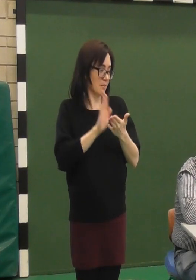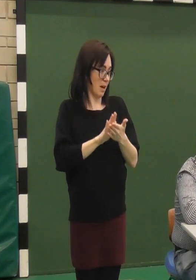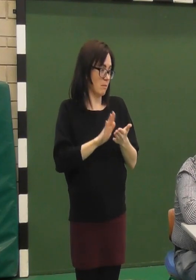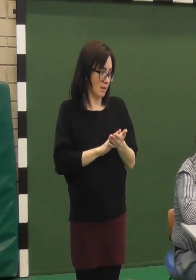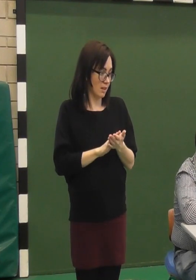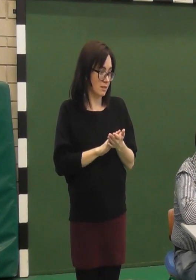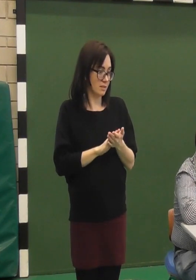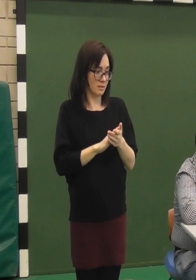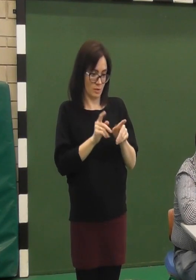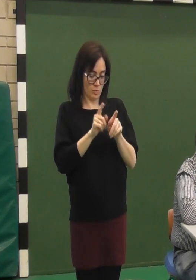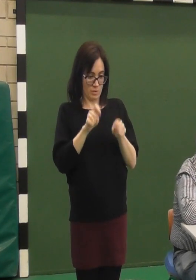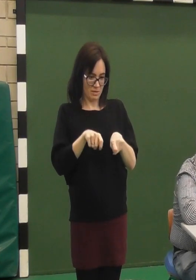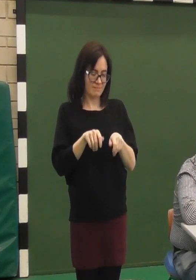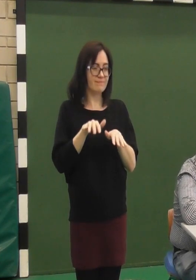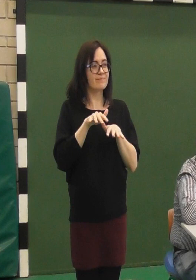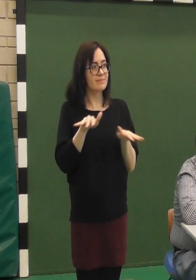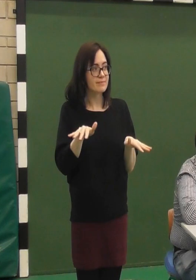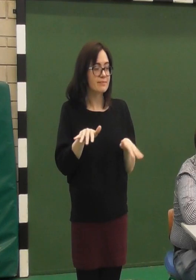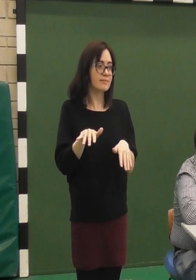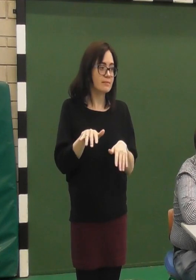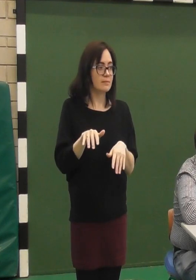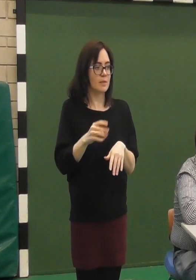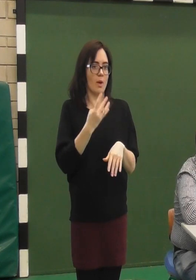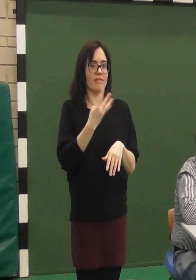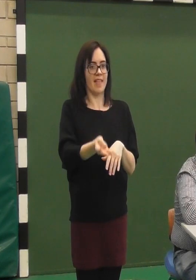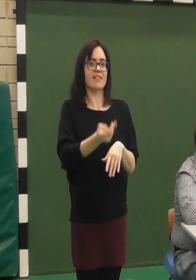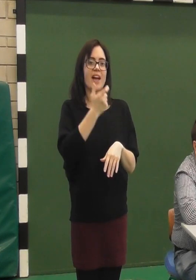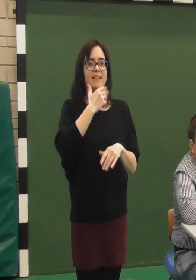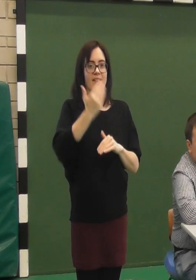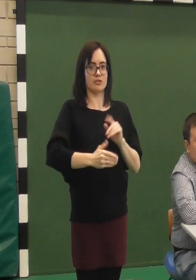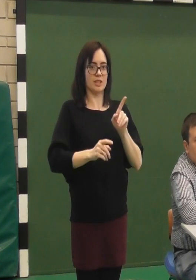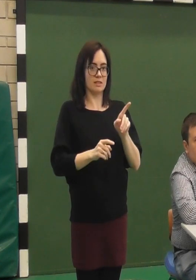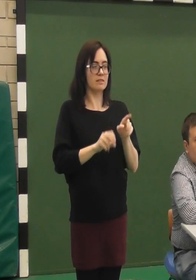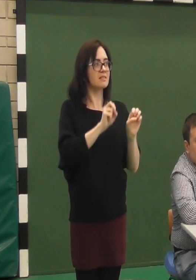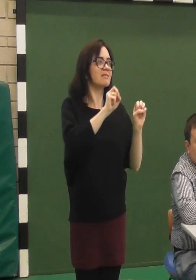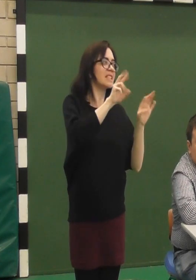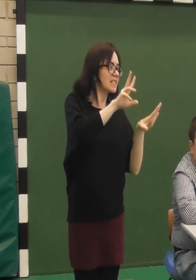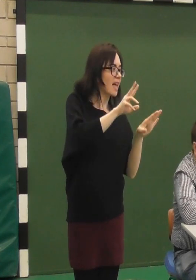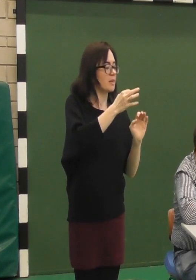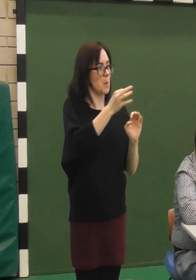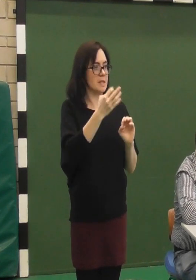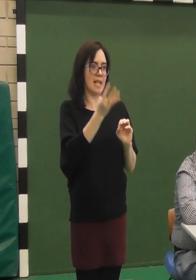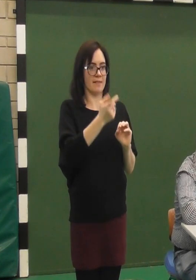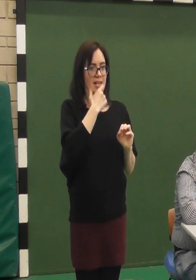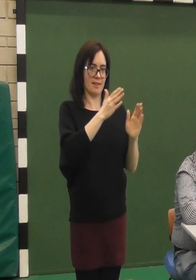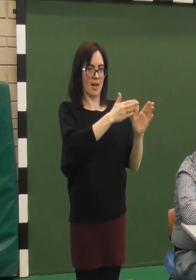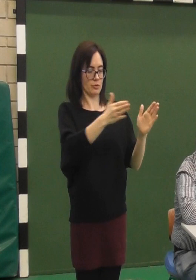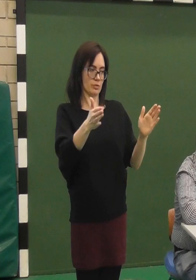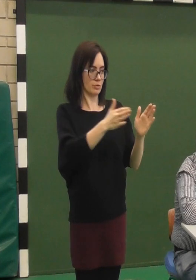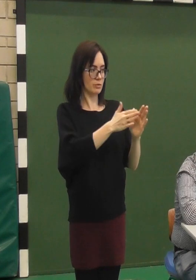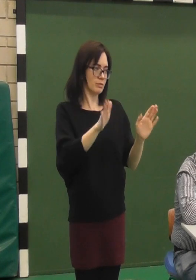azok általában 40 éves korig voltak, 18-40 éves korig.